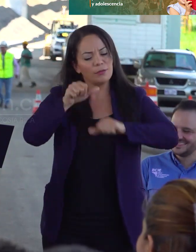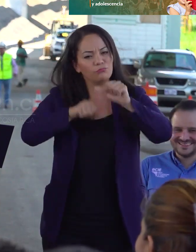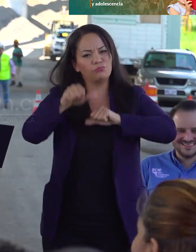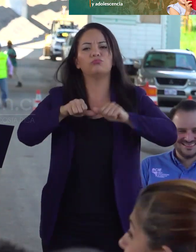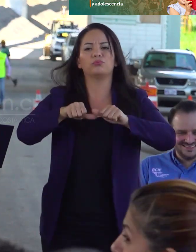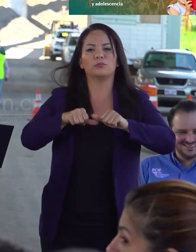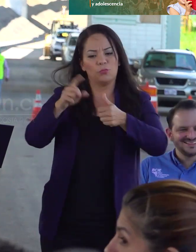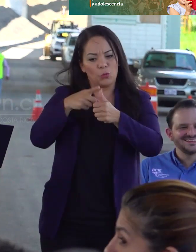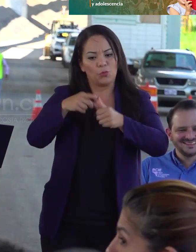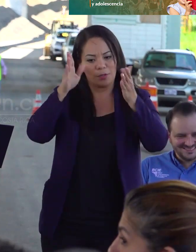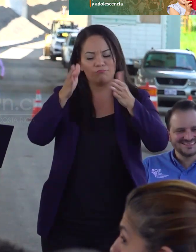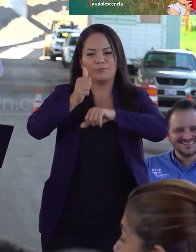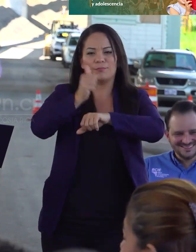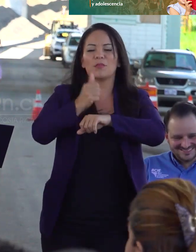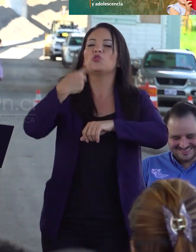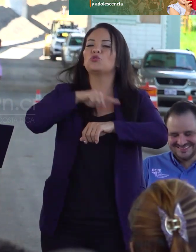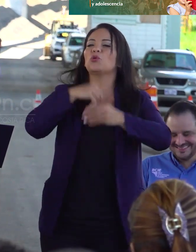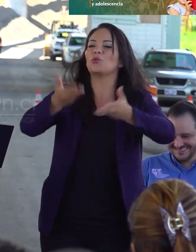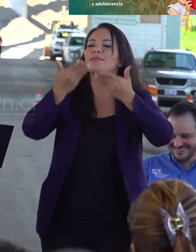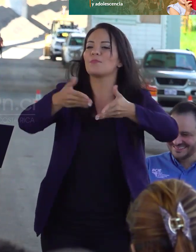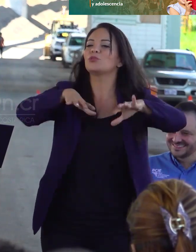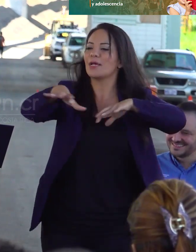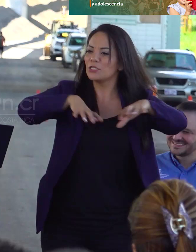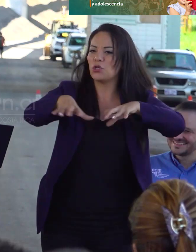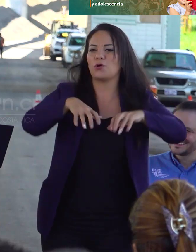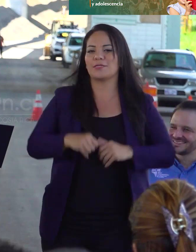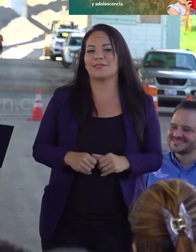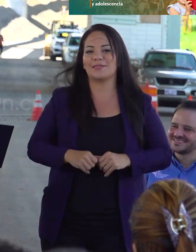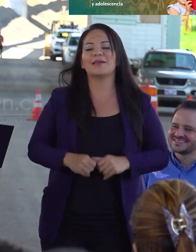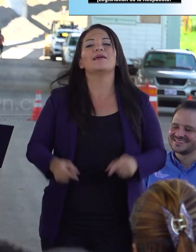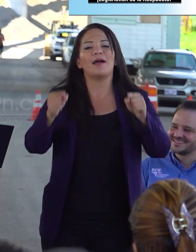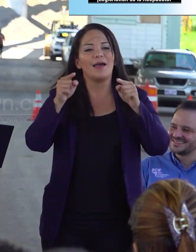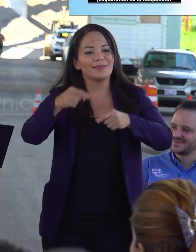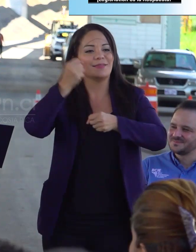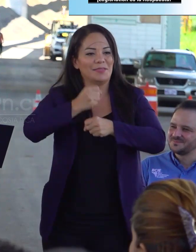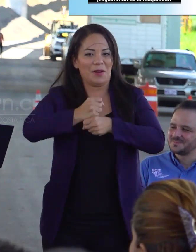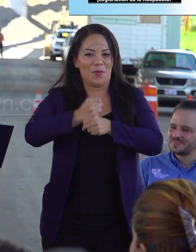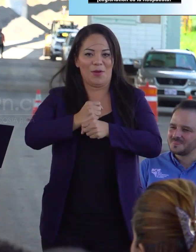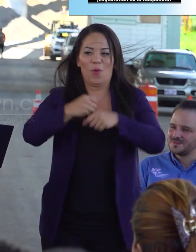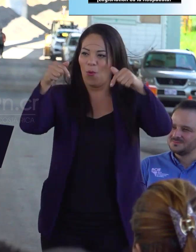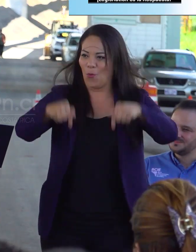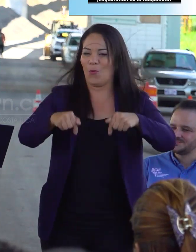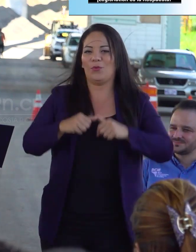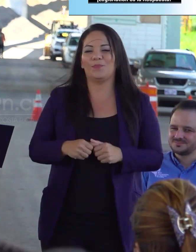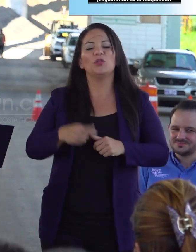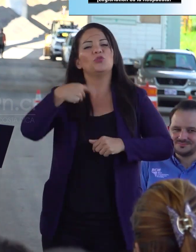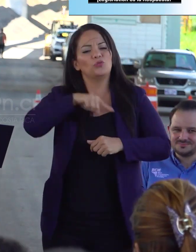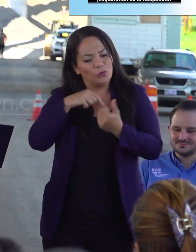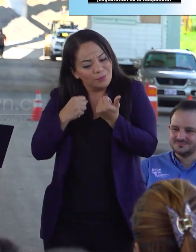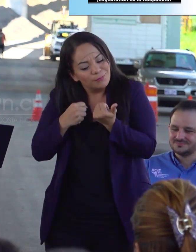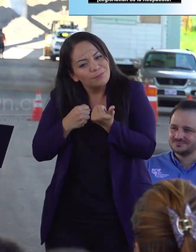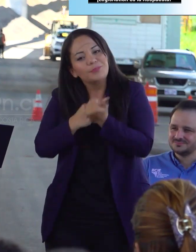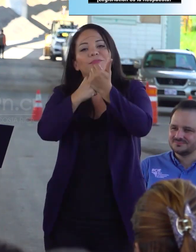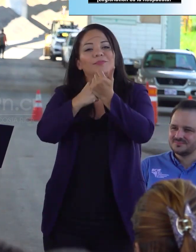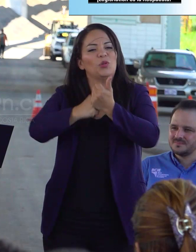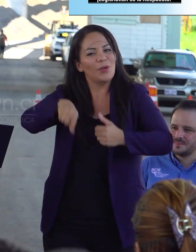eso le dimos acción a esta obra, le metimos el empujón último